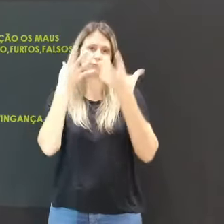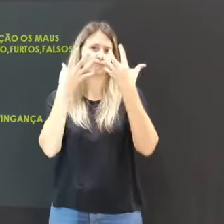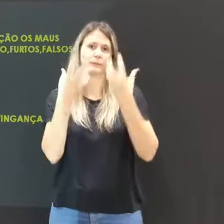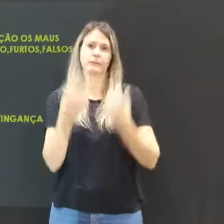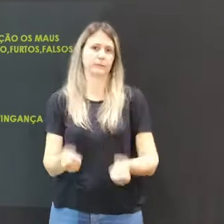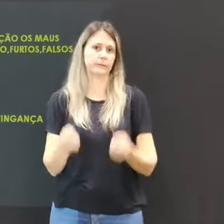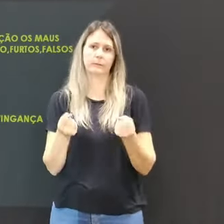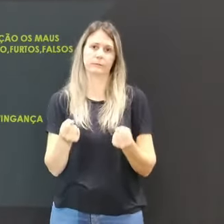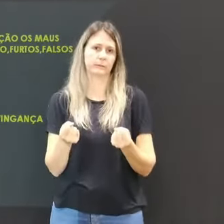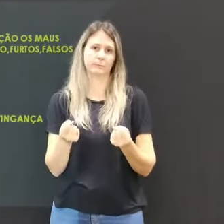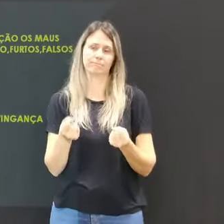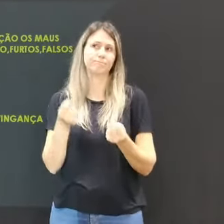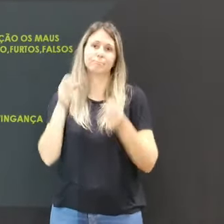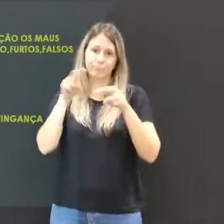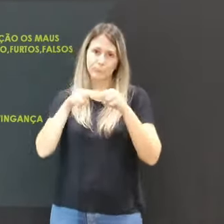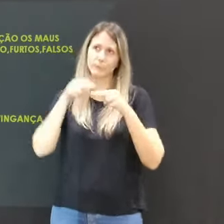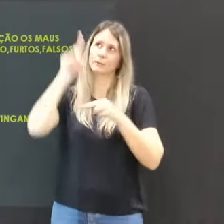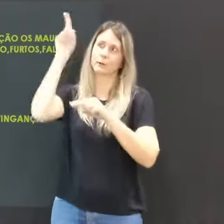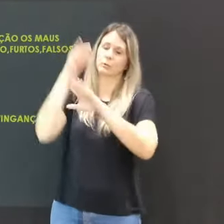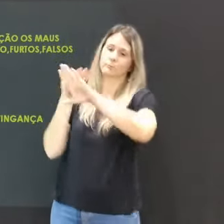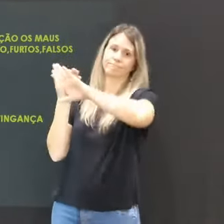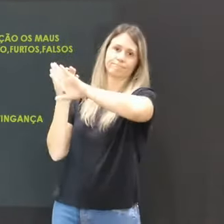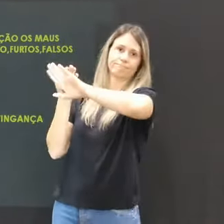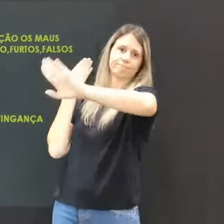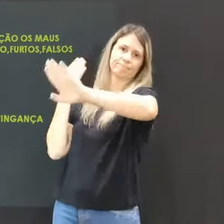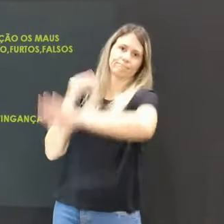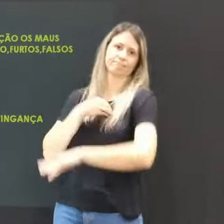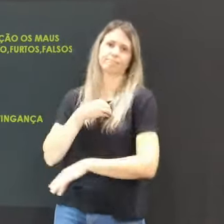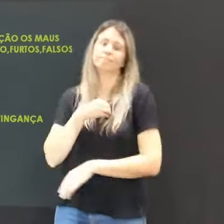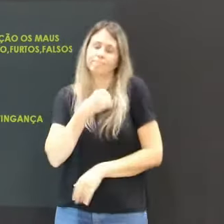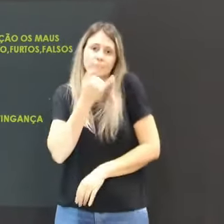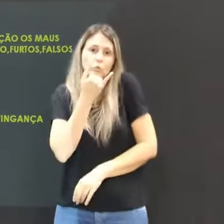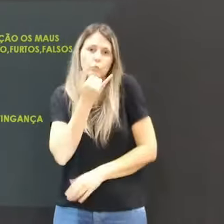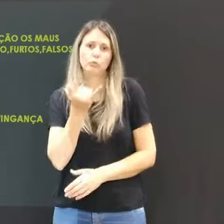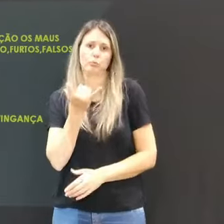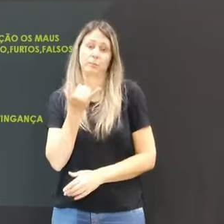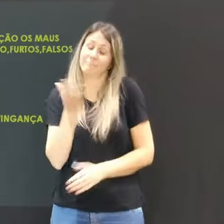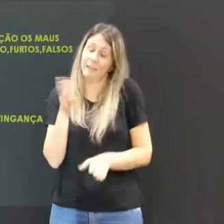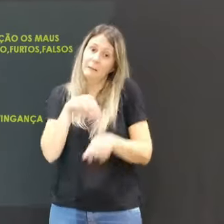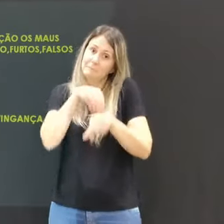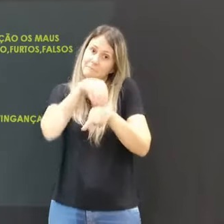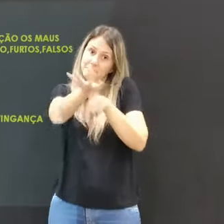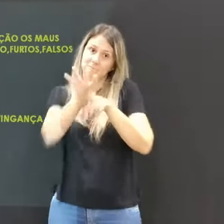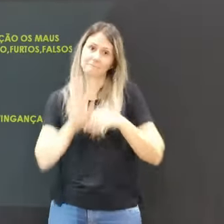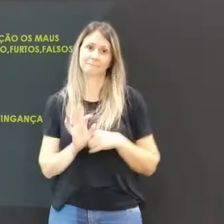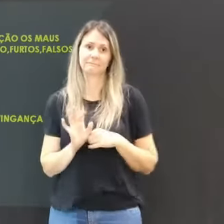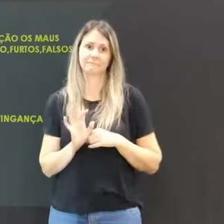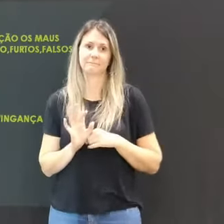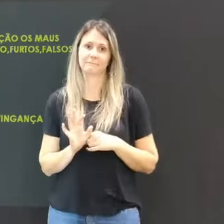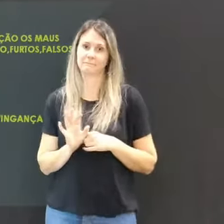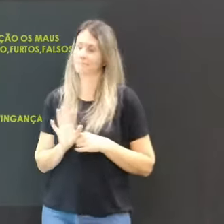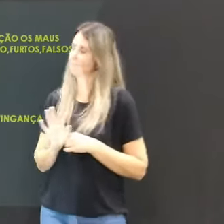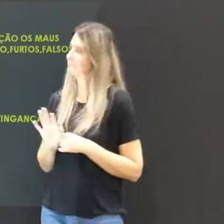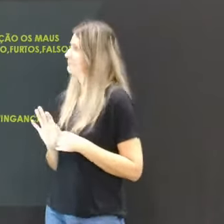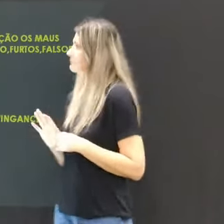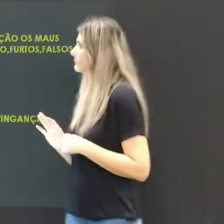E Deus, ele não aceita isso. Por isso que Deus se afasta. E nós temos que nos afastar do pecado. Eu estou ensinando isso para vocês. É o